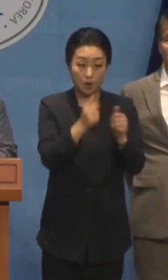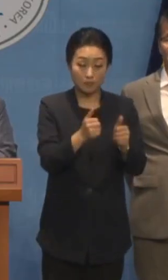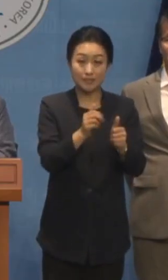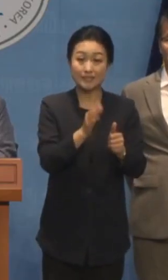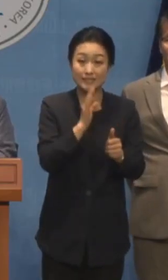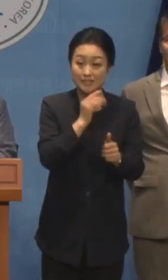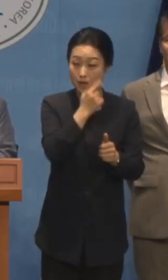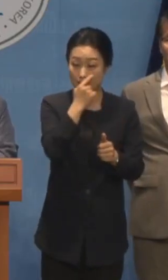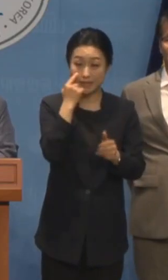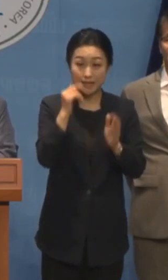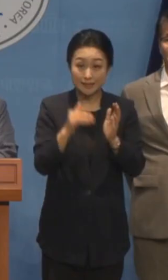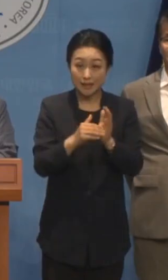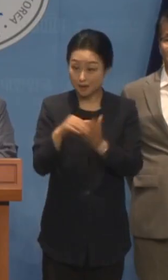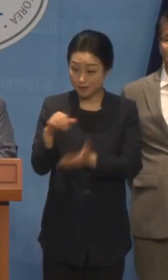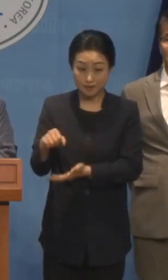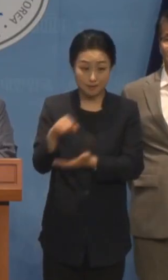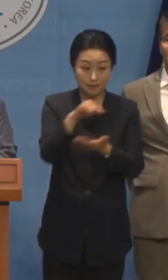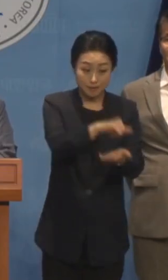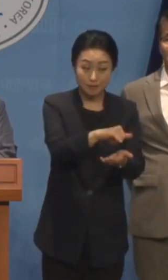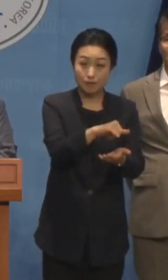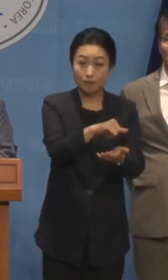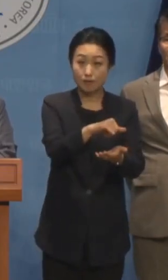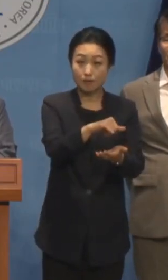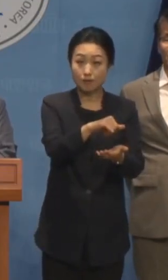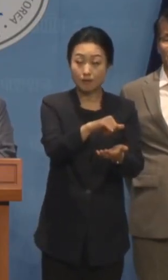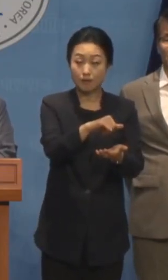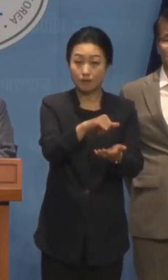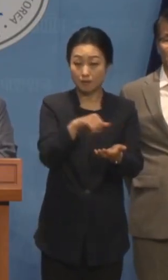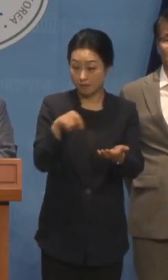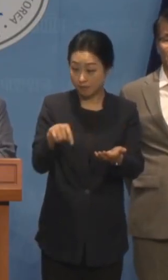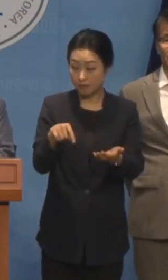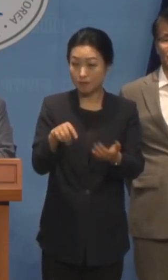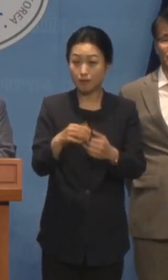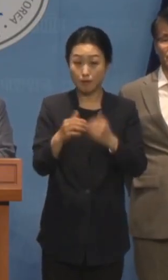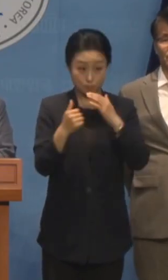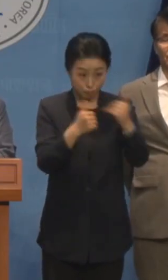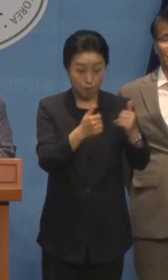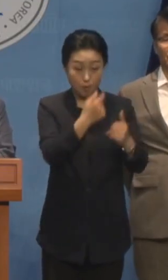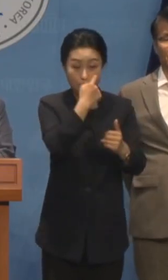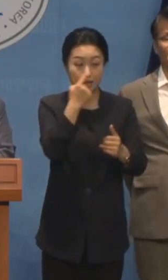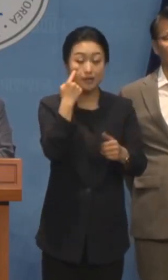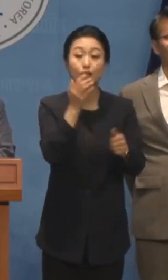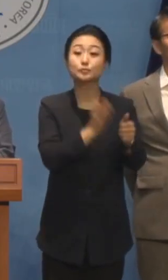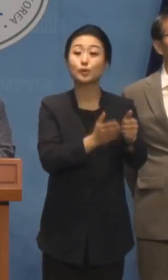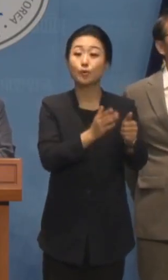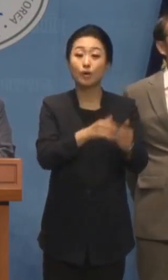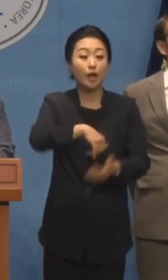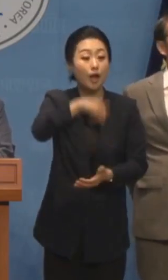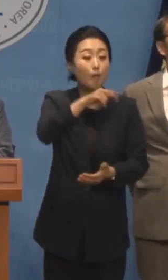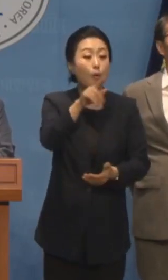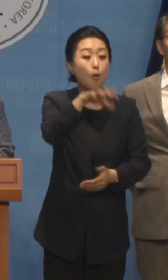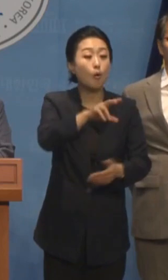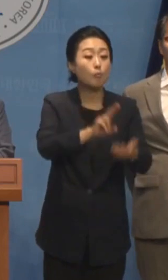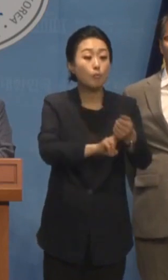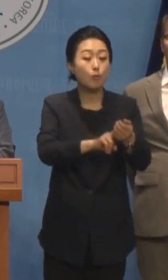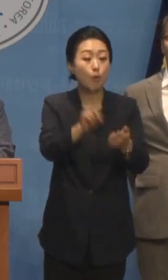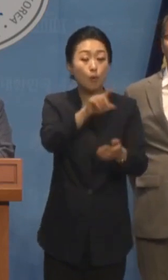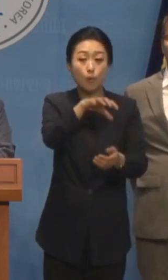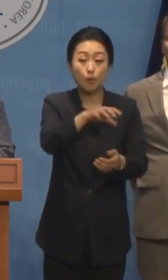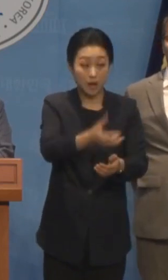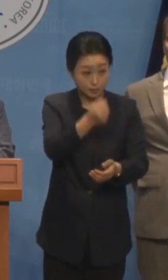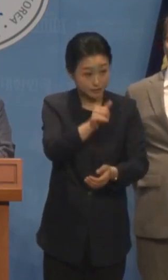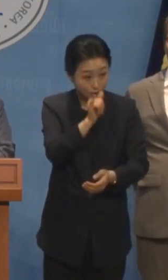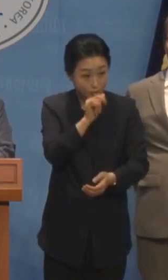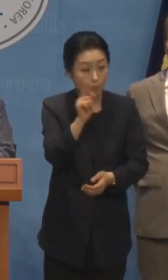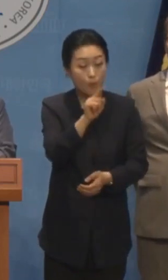확인했다는데 준 사람들이 진품이 아니라잖아요. 불러서 확인해야 될 거 아닙니까? 그 디올백 어디 있는지, 어디다 처분했는지, 진짜 갖고 있는